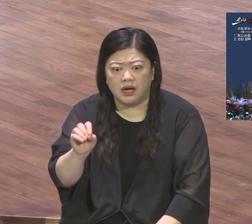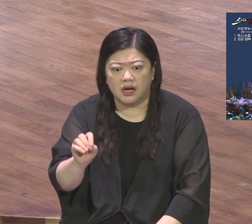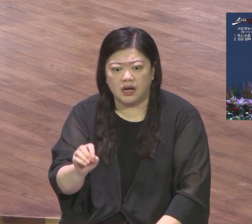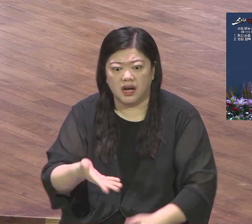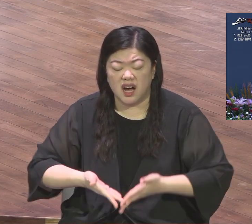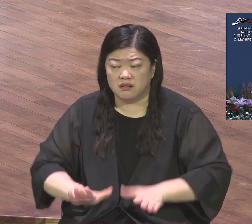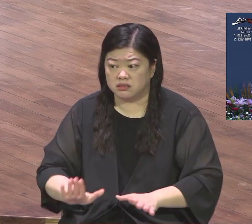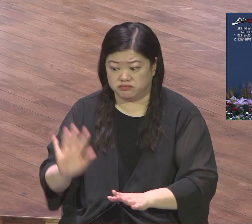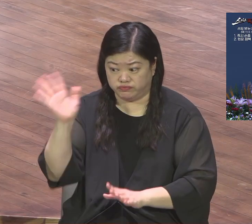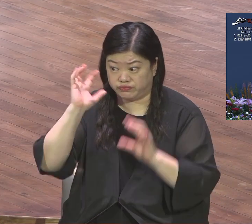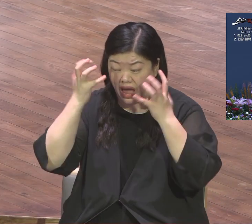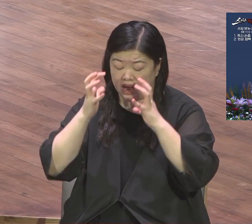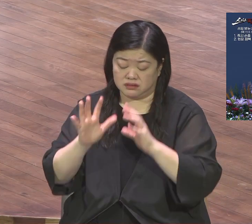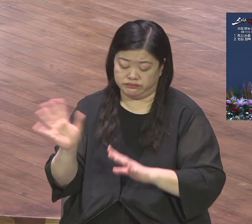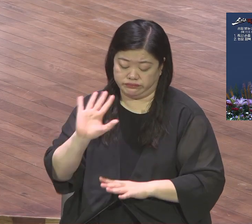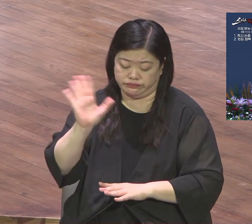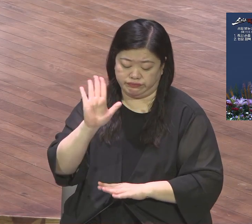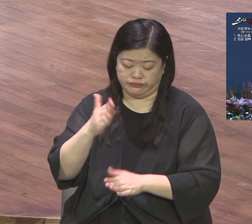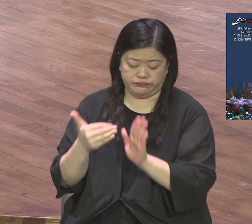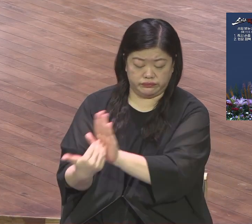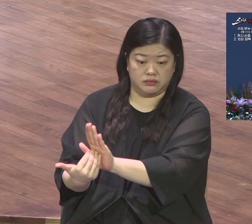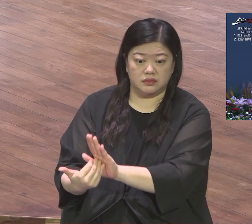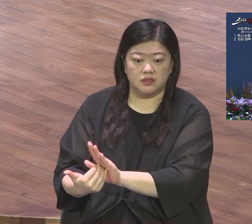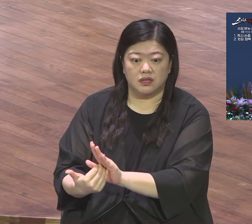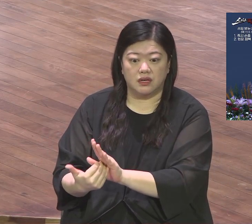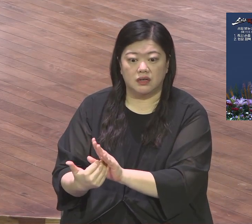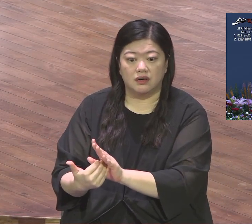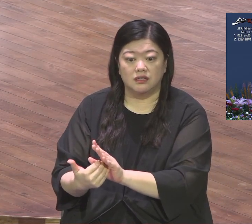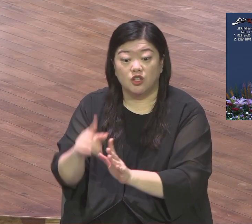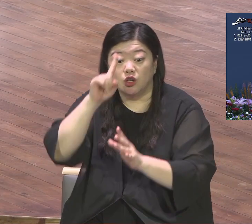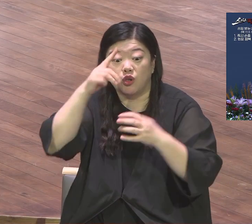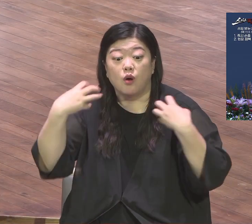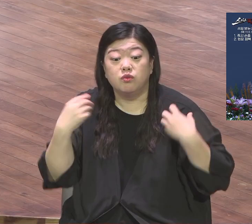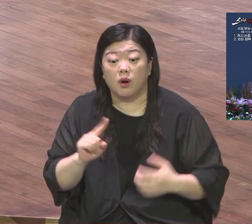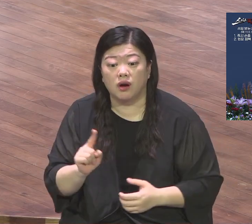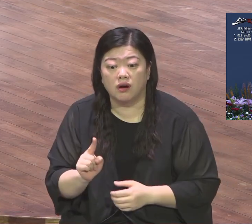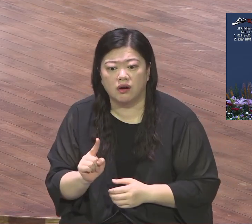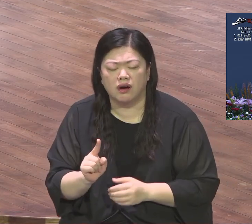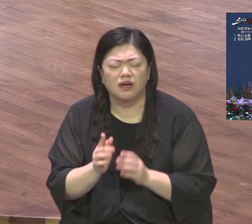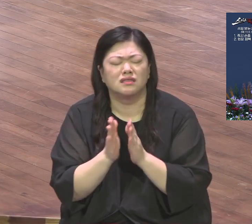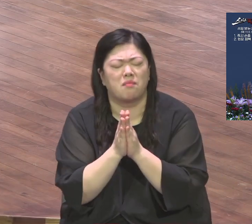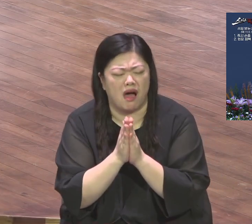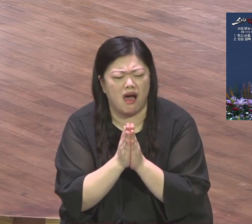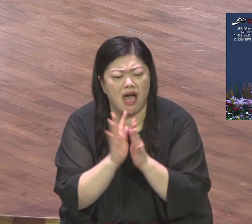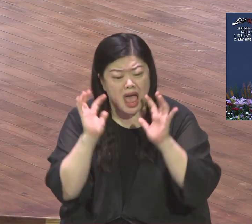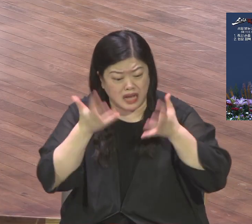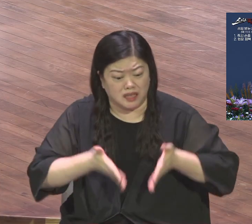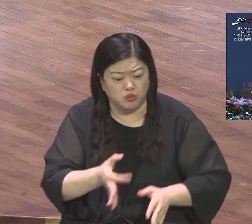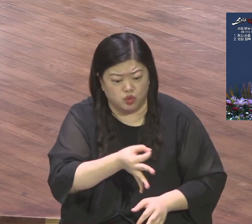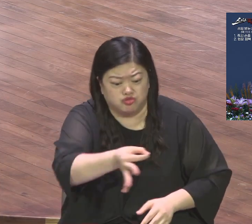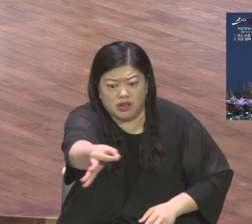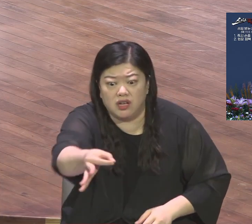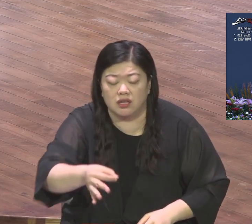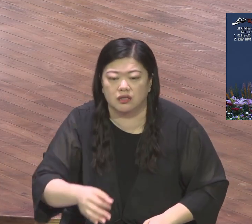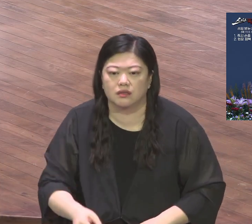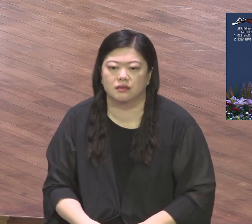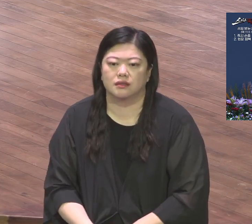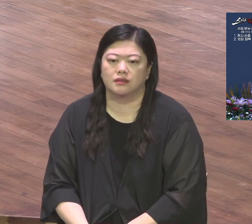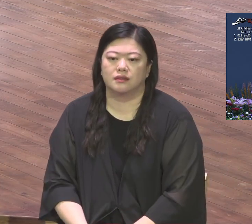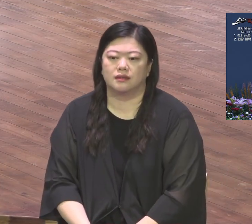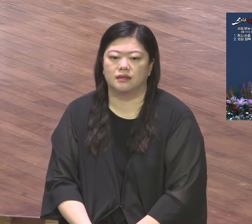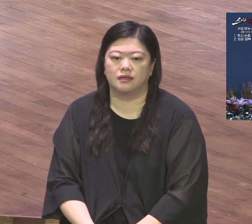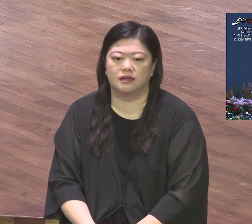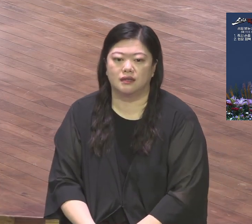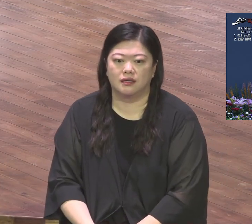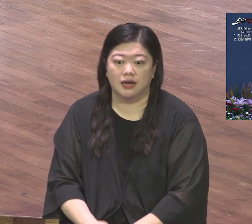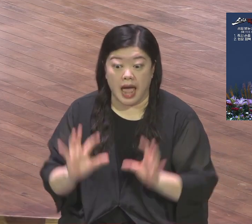안 낳아. 그래, 정부를 비롯해서 지자체에서 각종 지원책을 그렇게 내면서 출산과 유아를